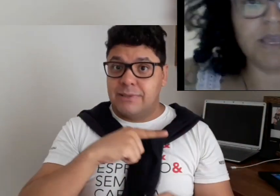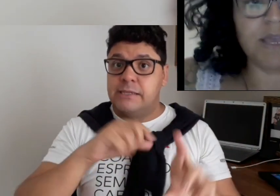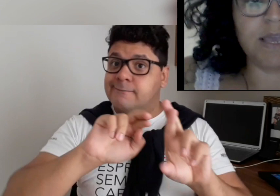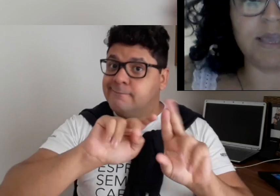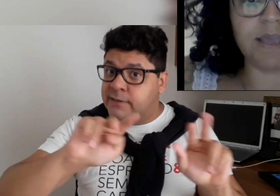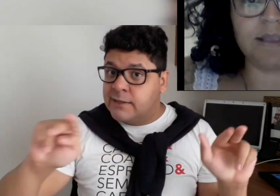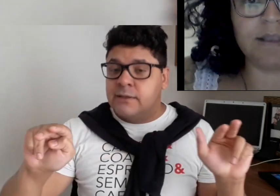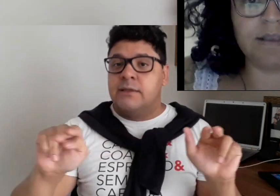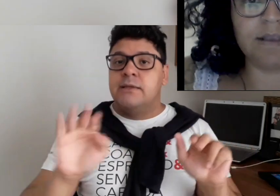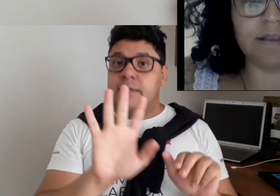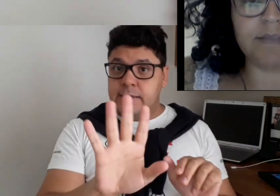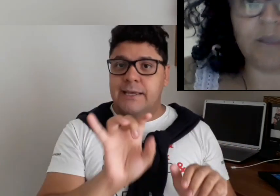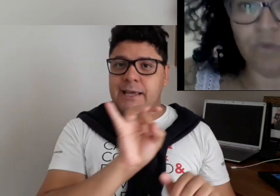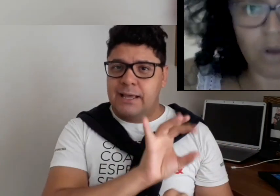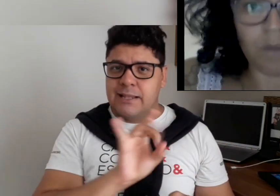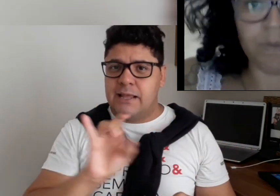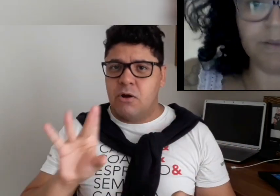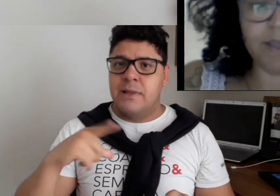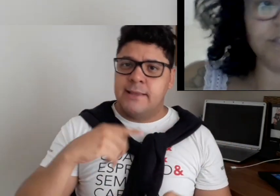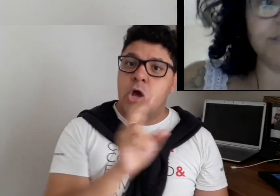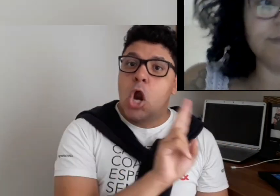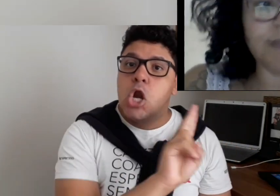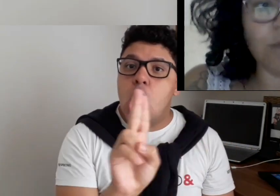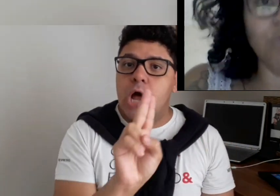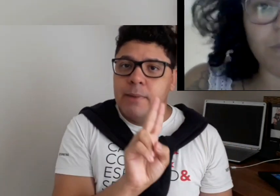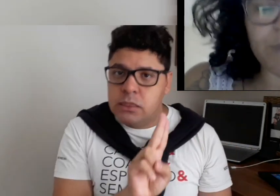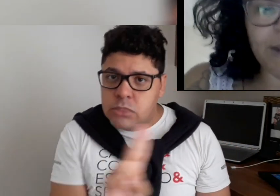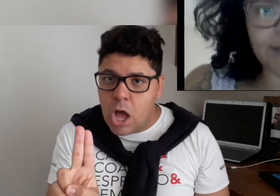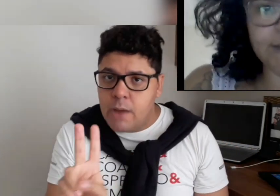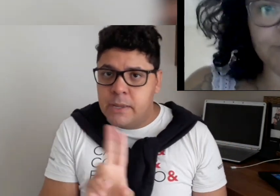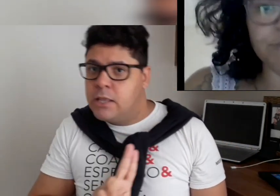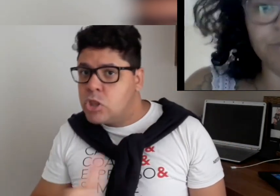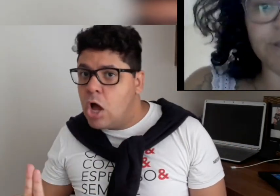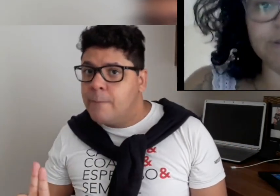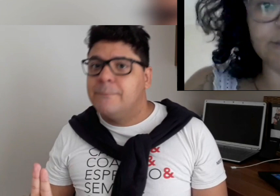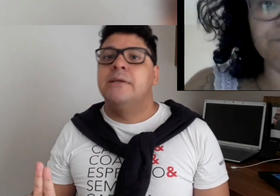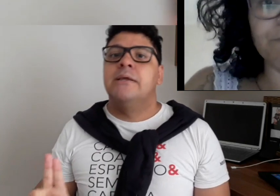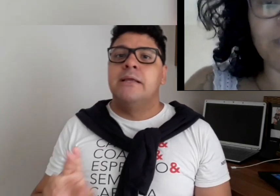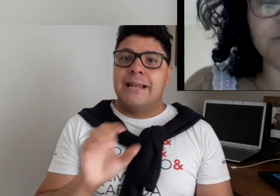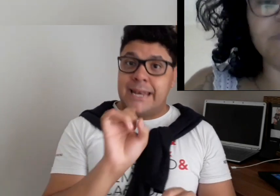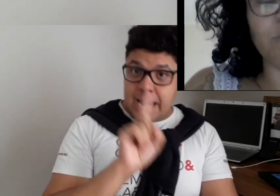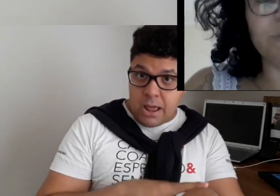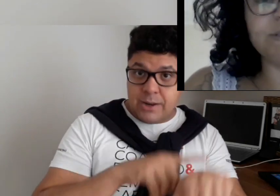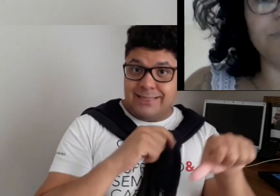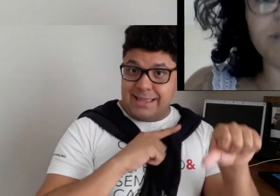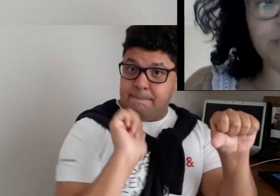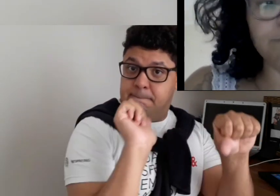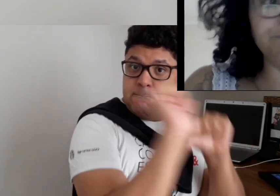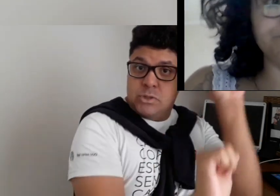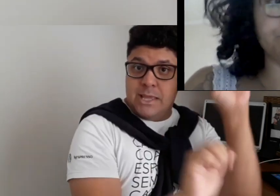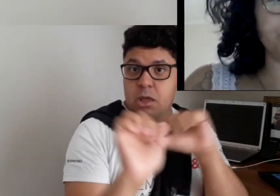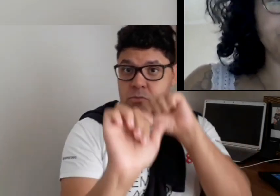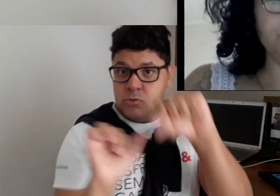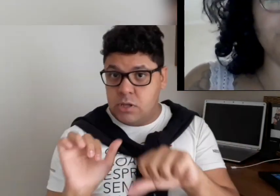físicos tem um nome, né? A gente dá um nome para cada tipo de mudança. A gente vai começar por